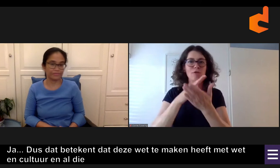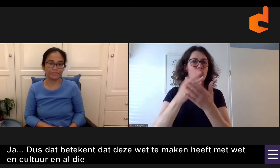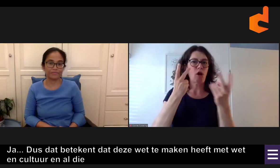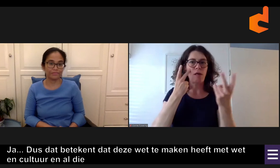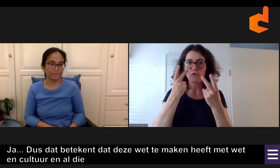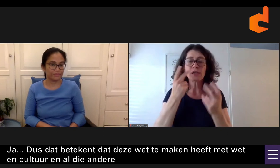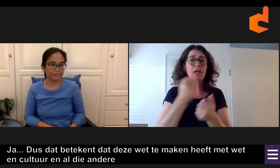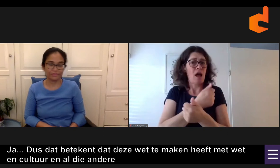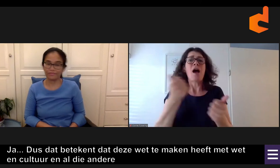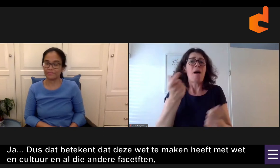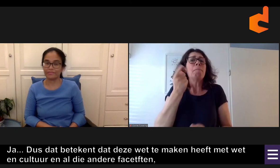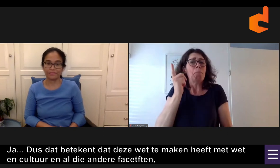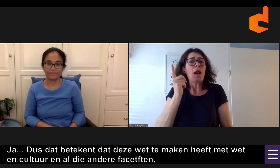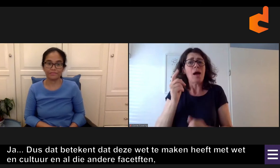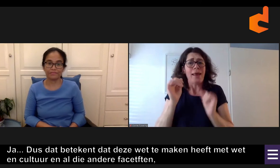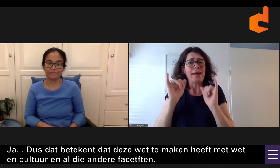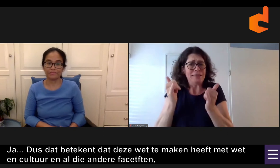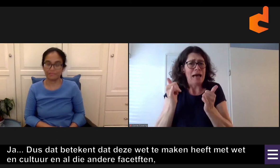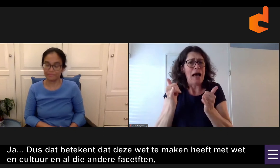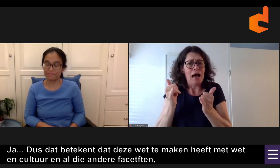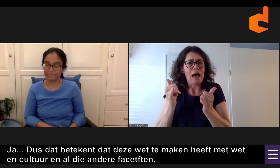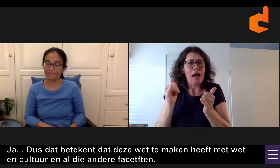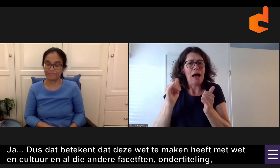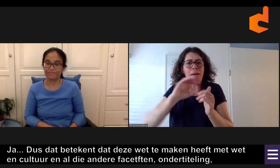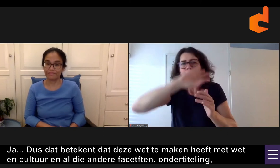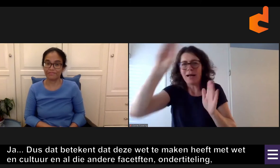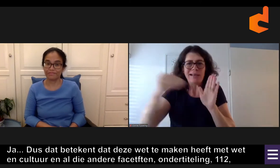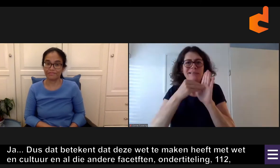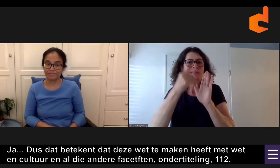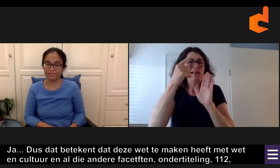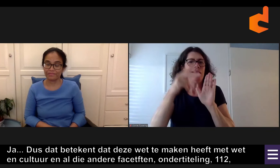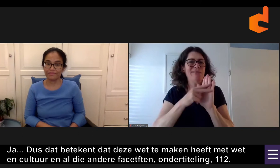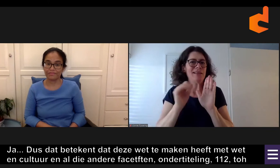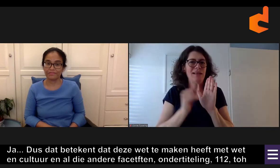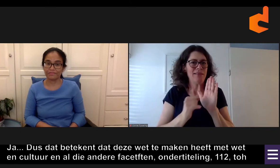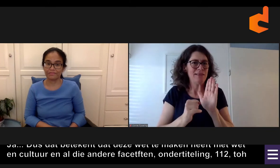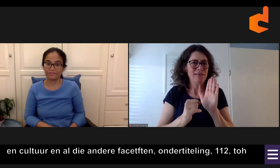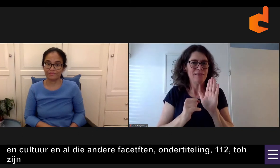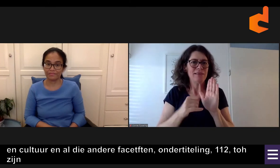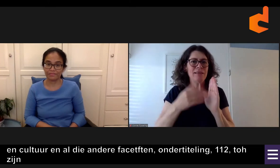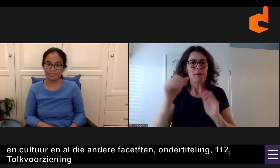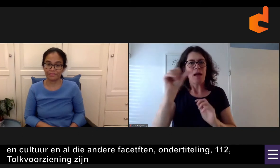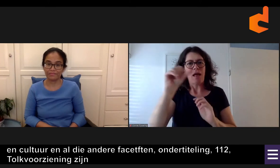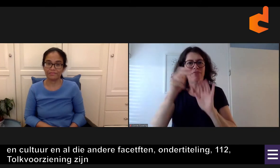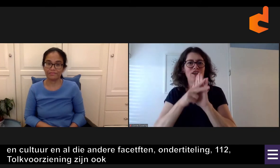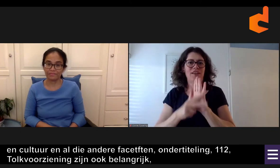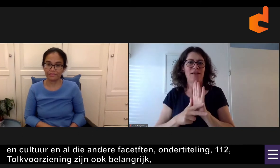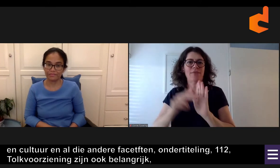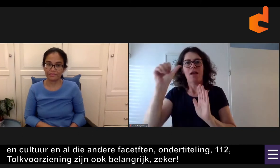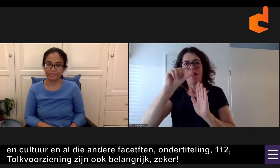ondertiteling, 112, tolkvoorziening, die zijn ook allemaal belangrijk, zeker. Maar die worden niet via deze wet geregeld. Daar